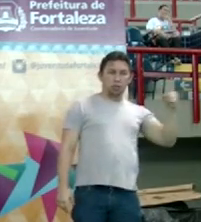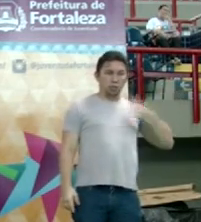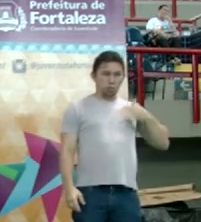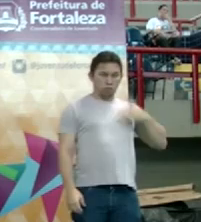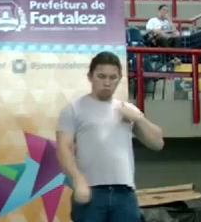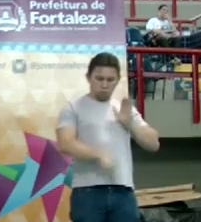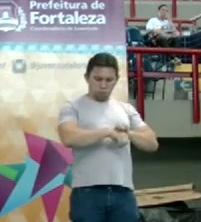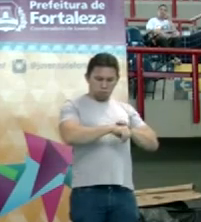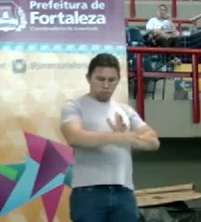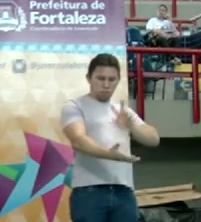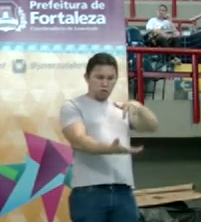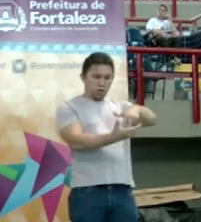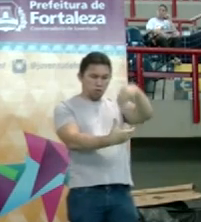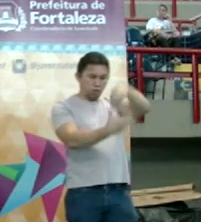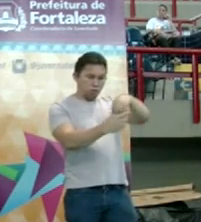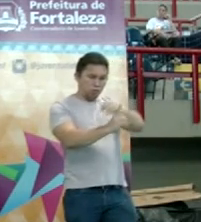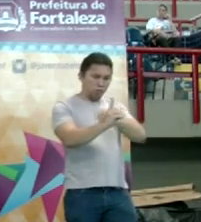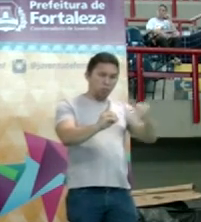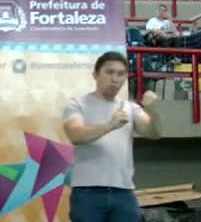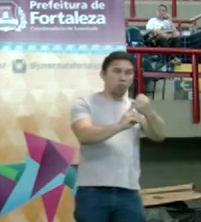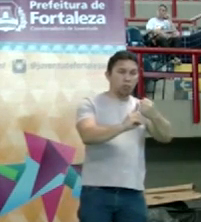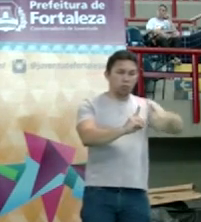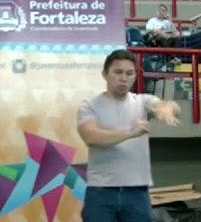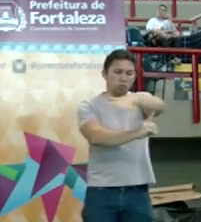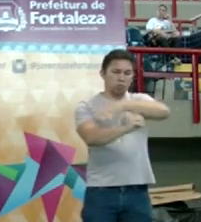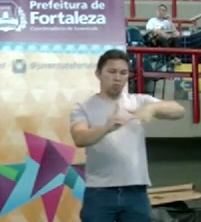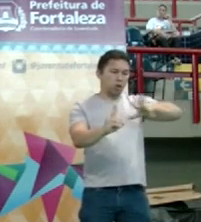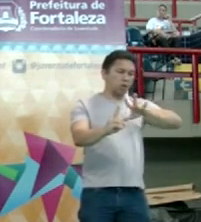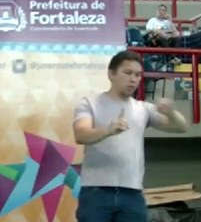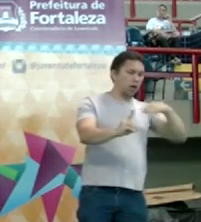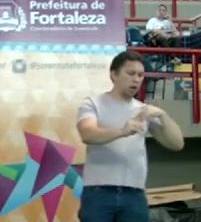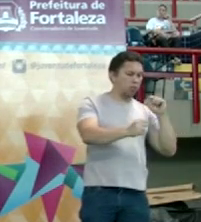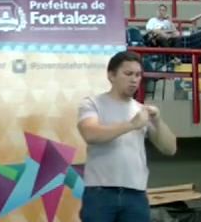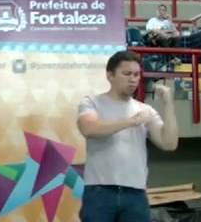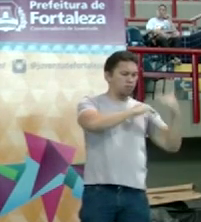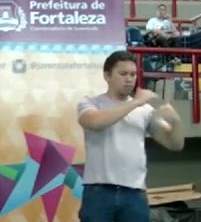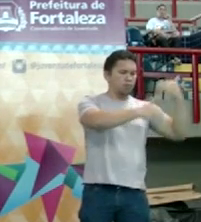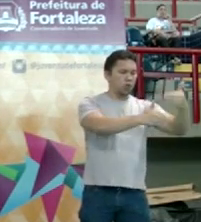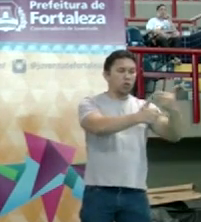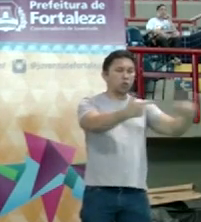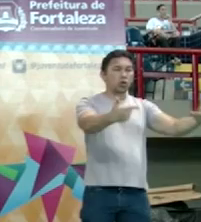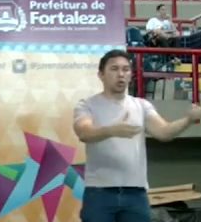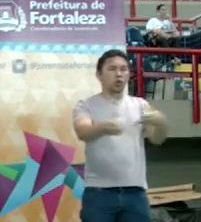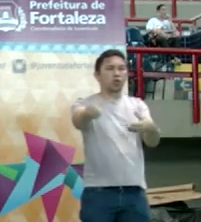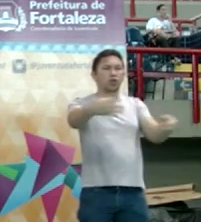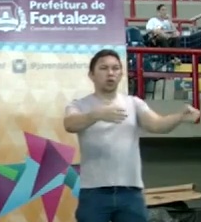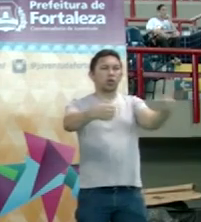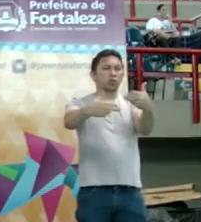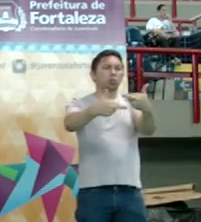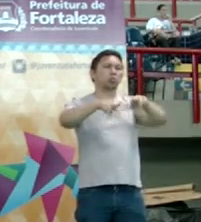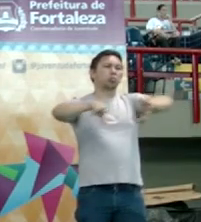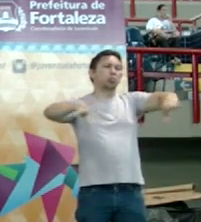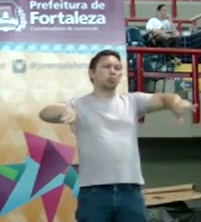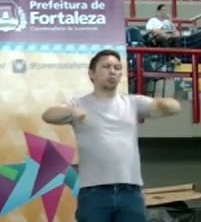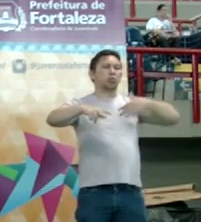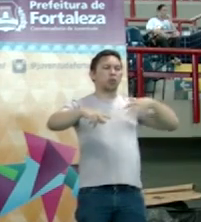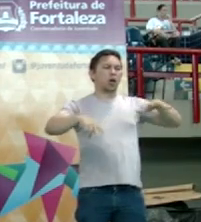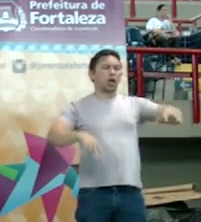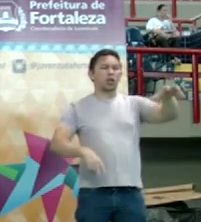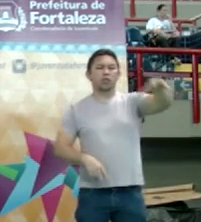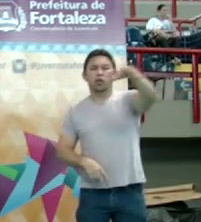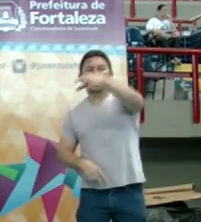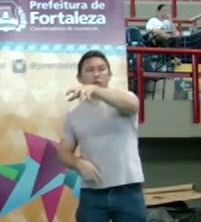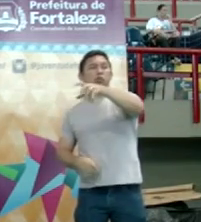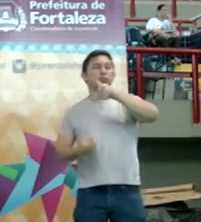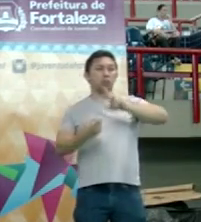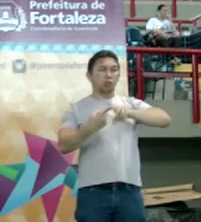tal, eu vivo numa sociedade que o tempo inteiro vai produzindo novos fatos, nas mais diferentes